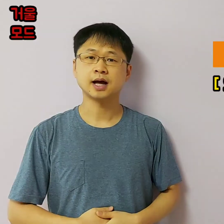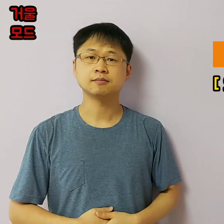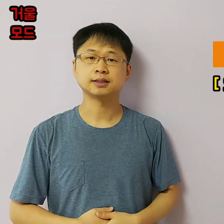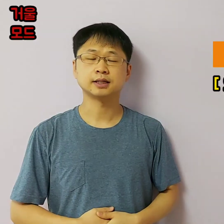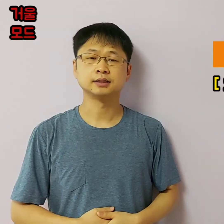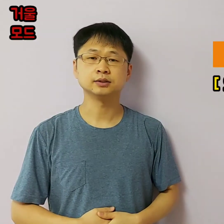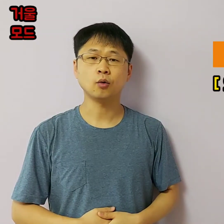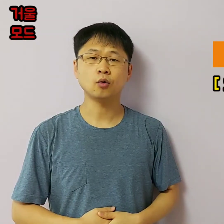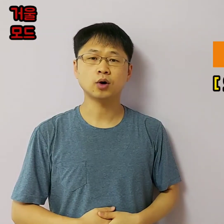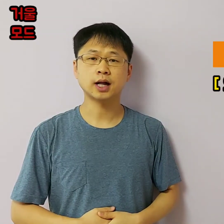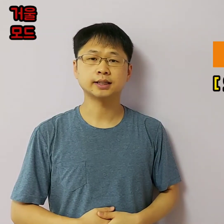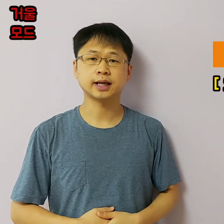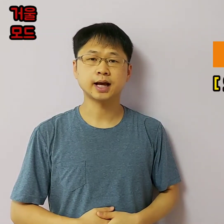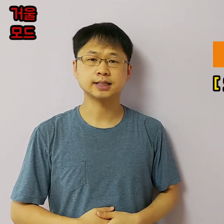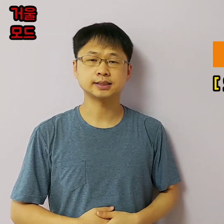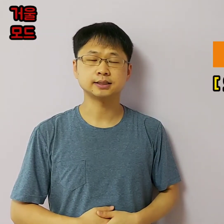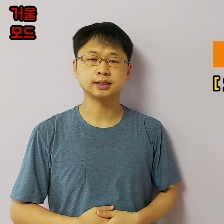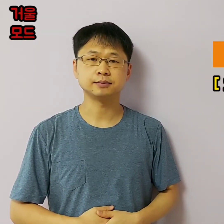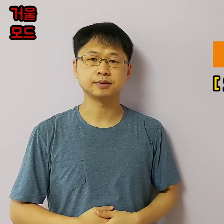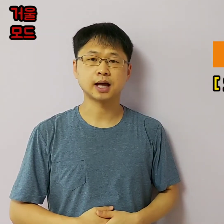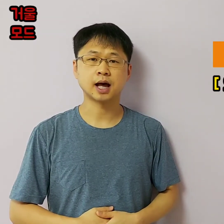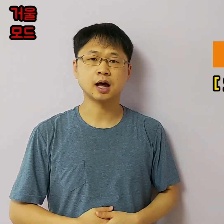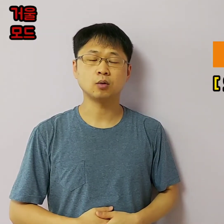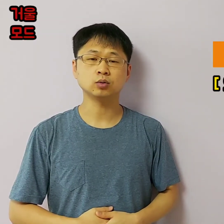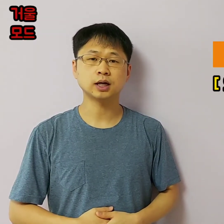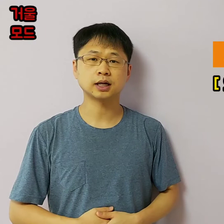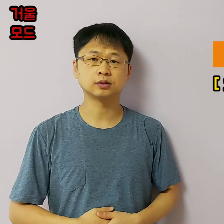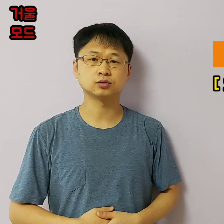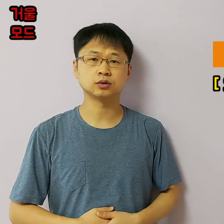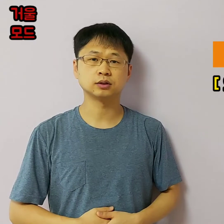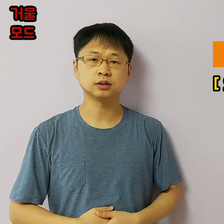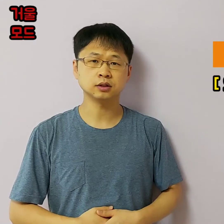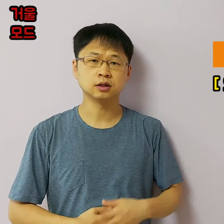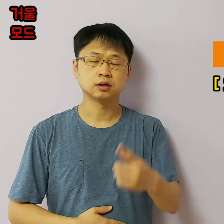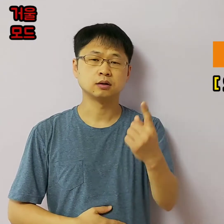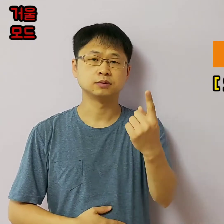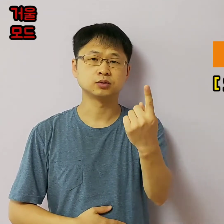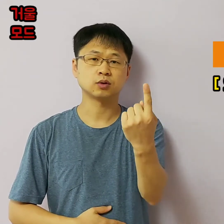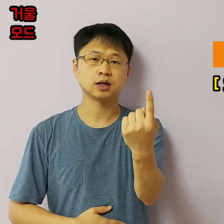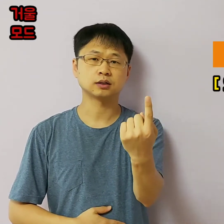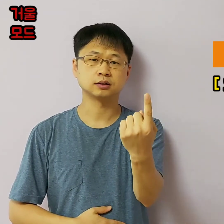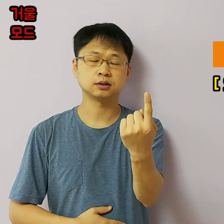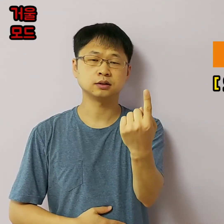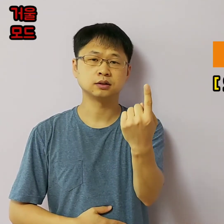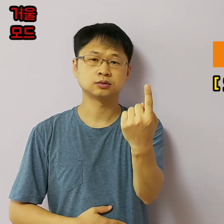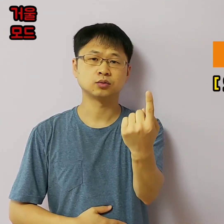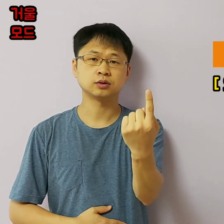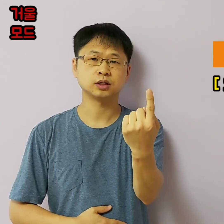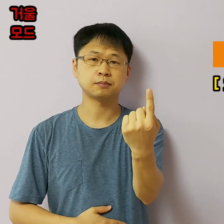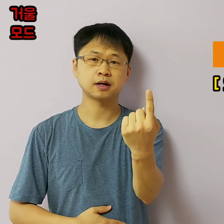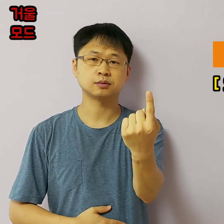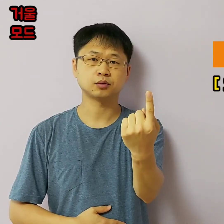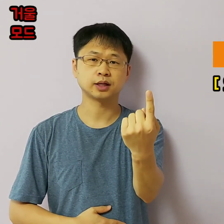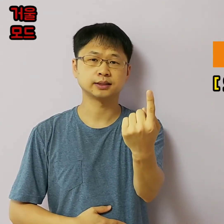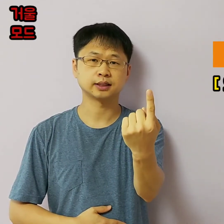다음 가사는 오고 갈 때가 있으니 입니다. 오다 라는 수어는 검지손가락을 손등이 밖을 보이게 한